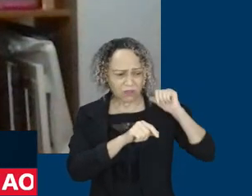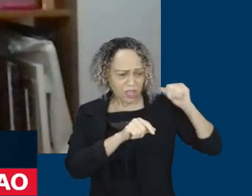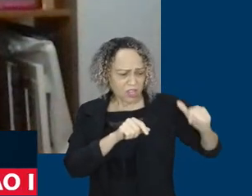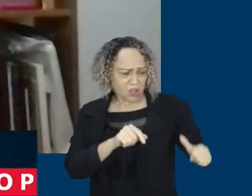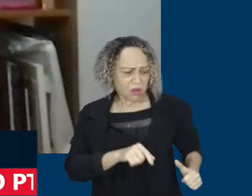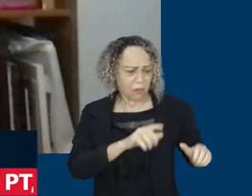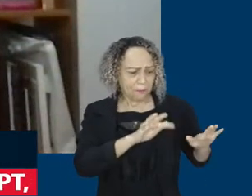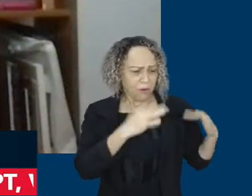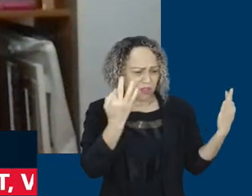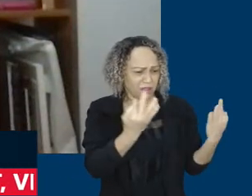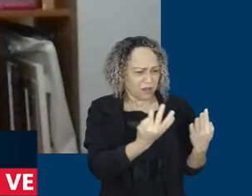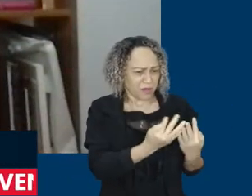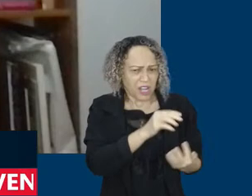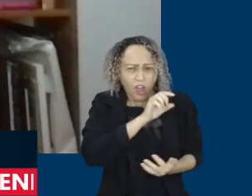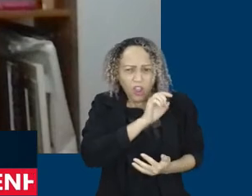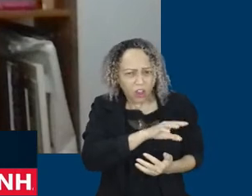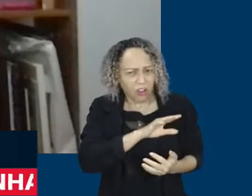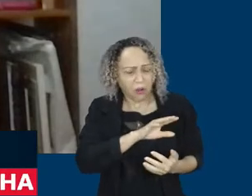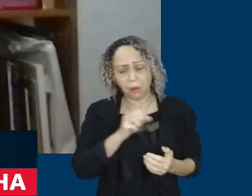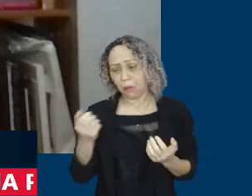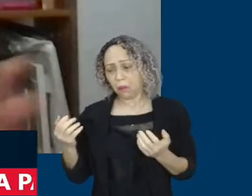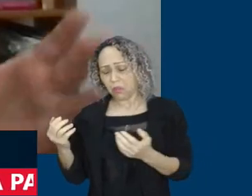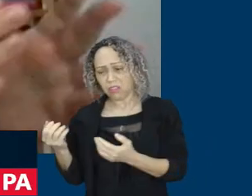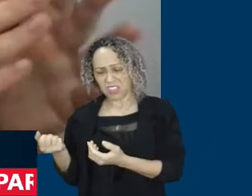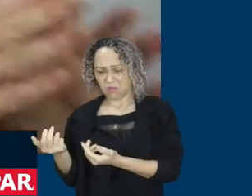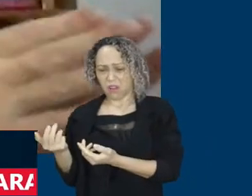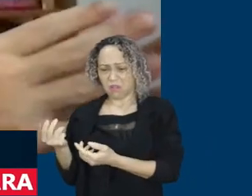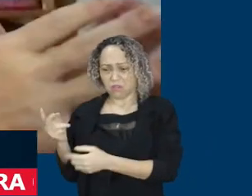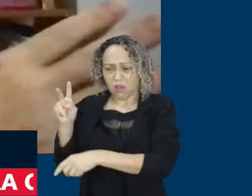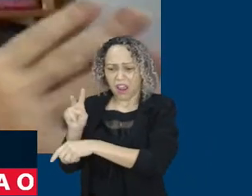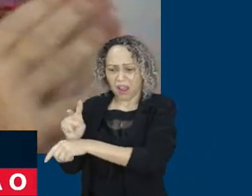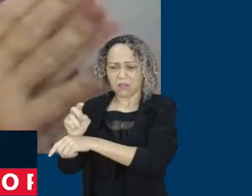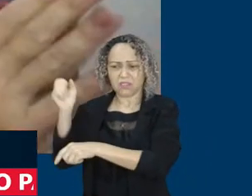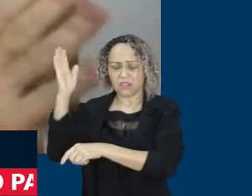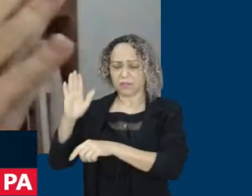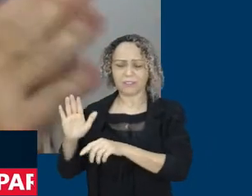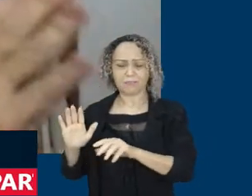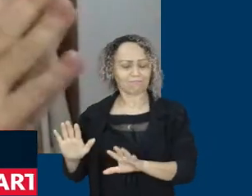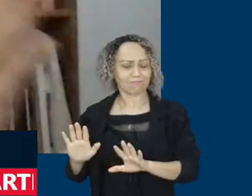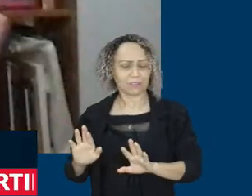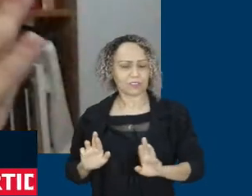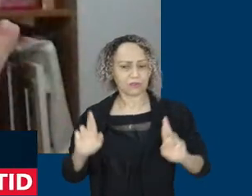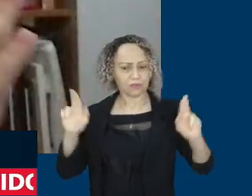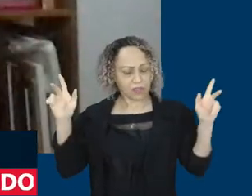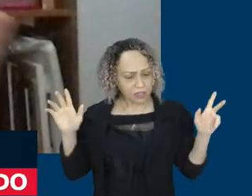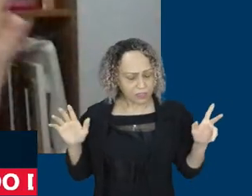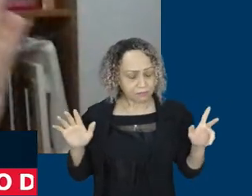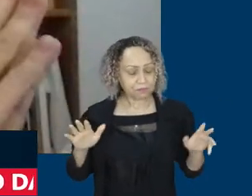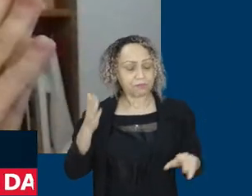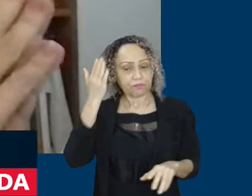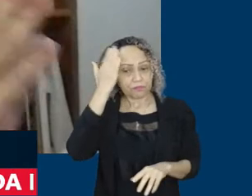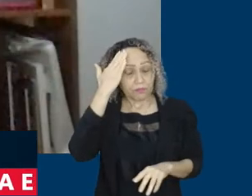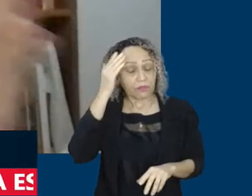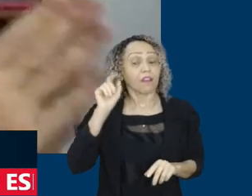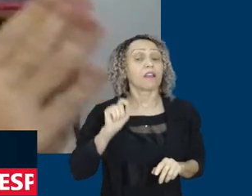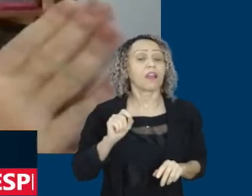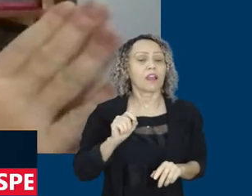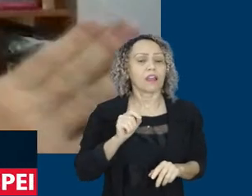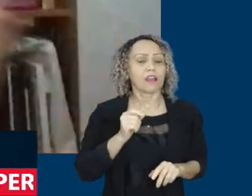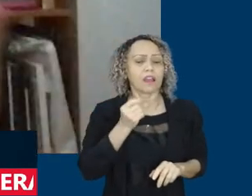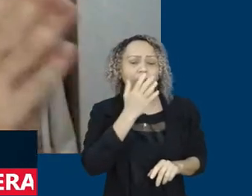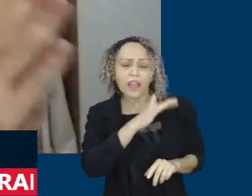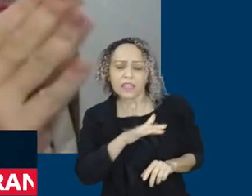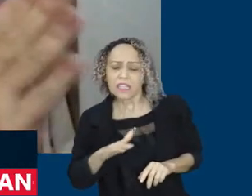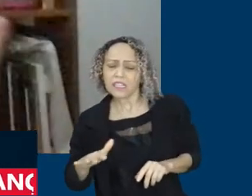só programa Auxílio Brasil. Né? Imagina as crianças tendo uma alimentação